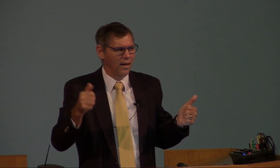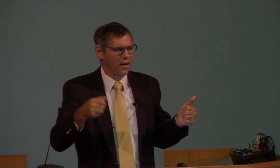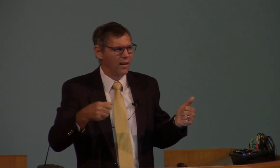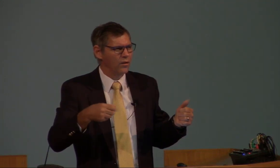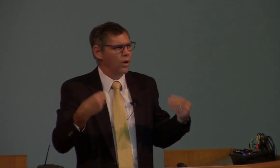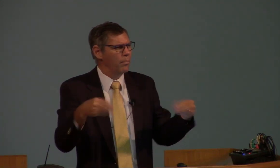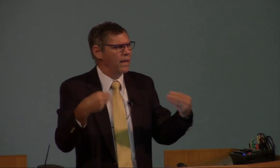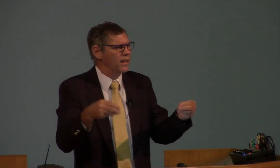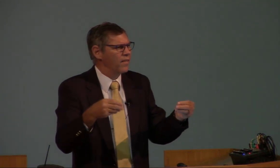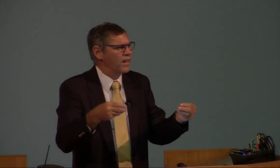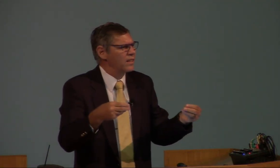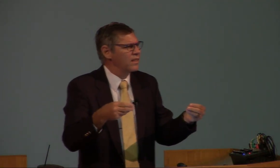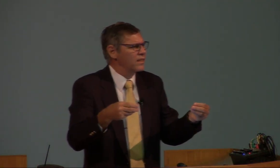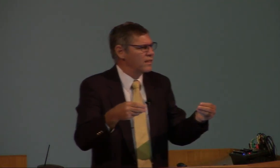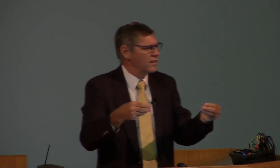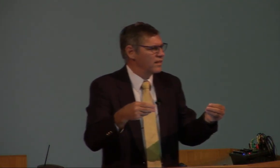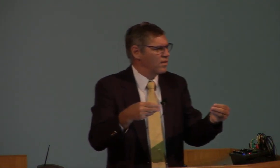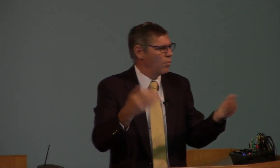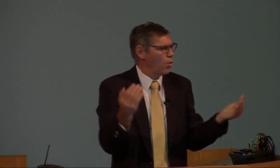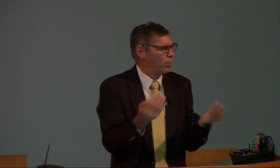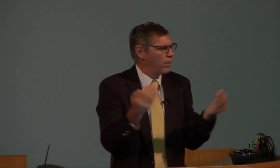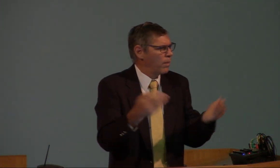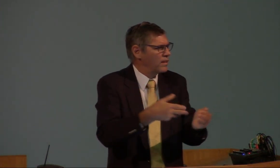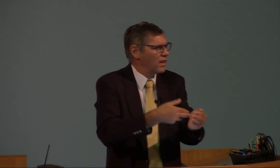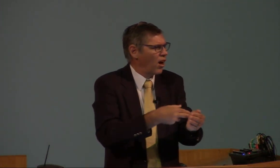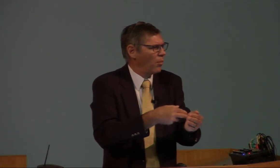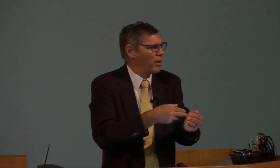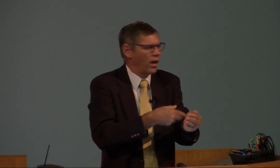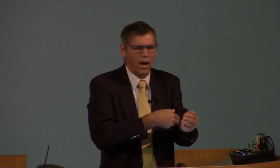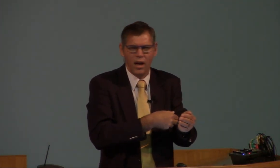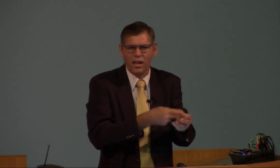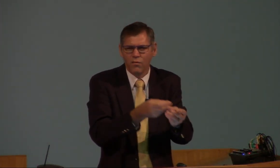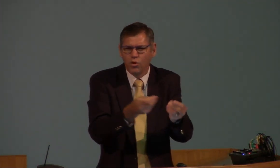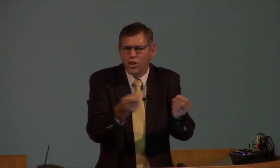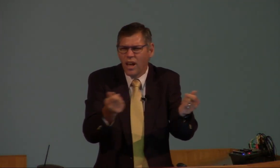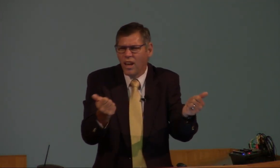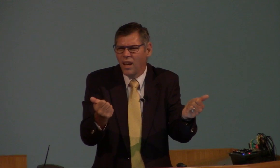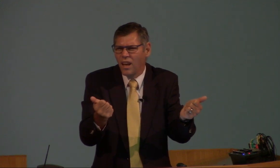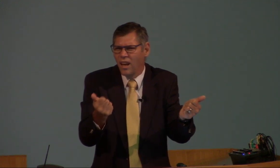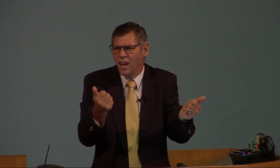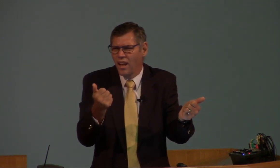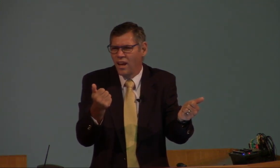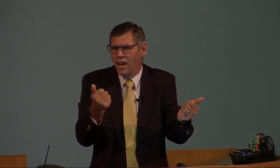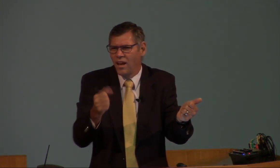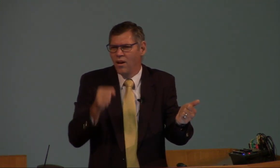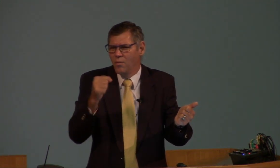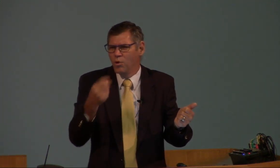toe hy besig was om op te pas skape in die woestyn. Moses sien